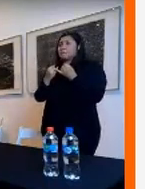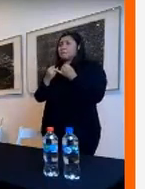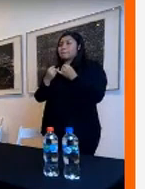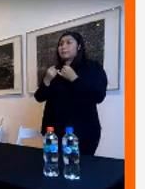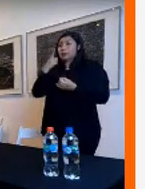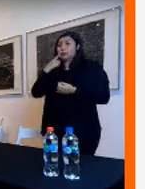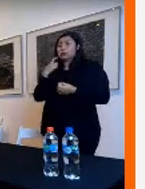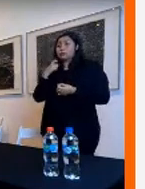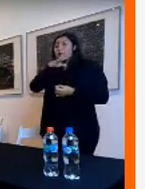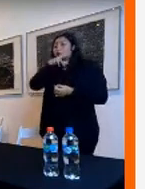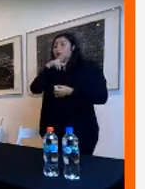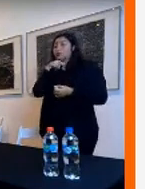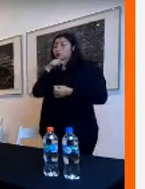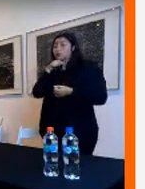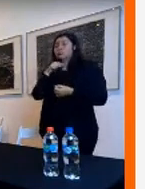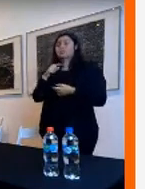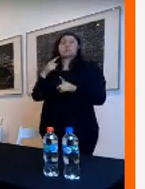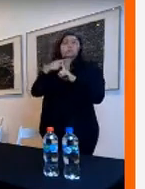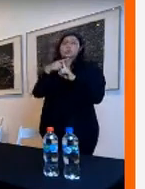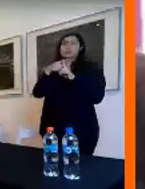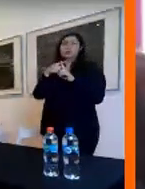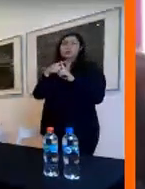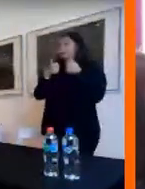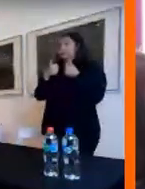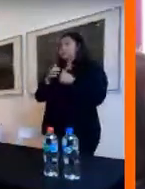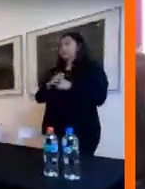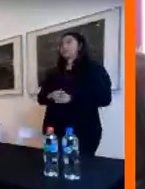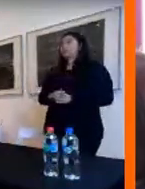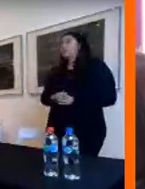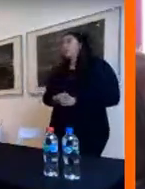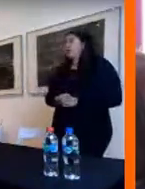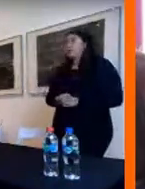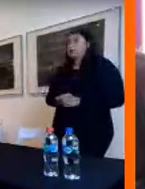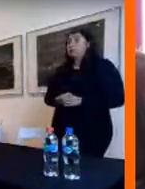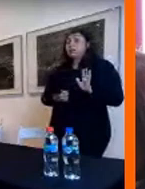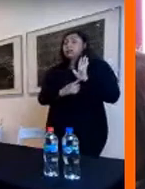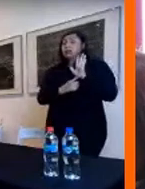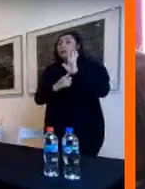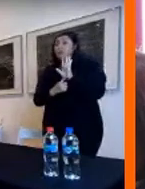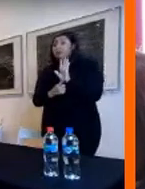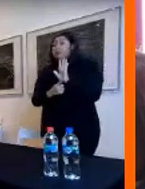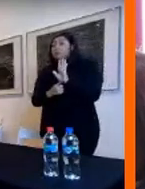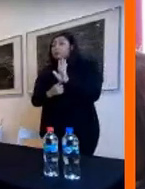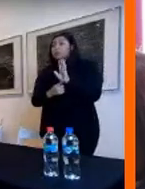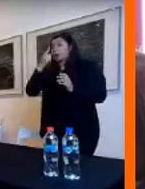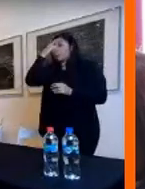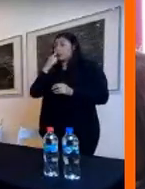los Bastón, y fue sumamente feliz. Dale la prueba de que los museos se construyen en comunidad.